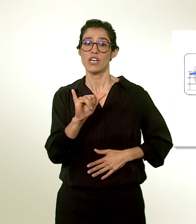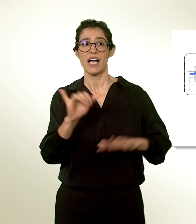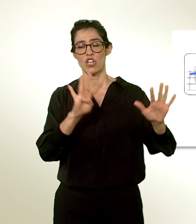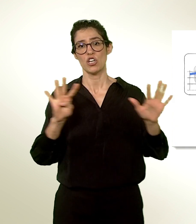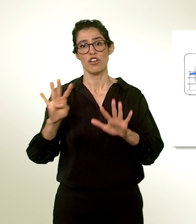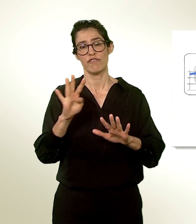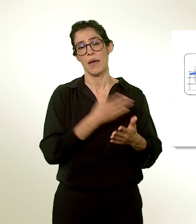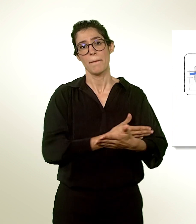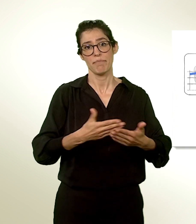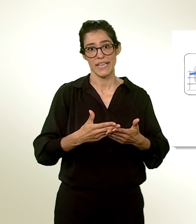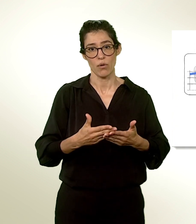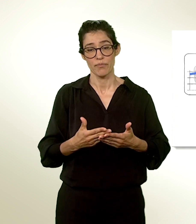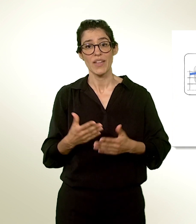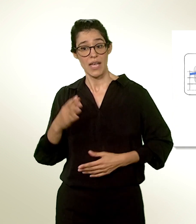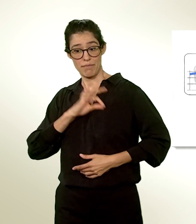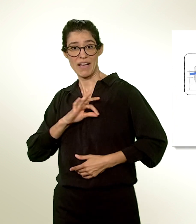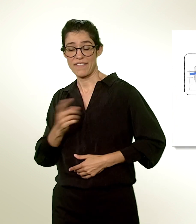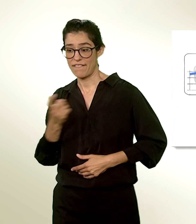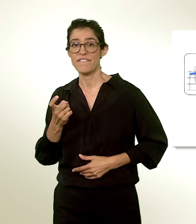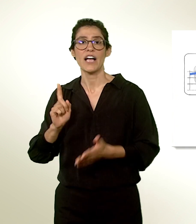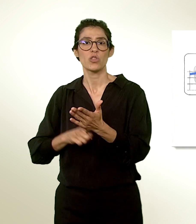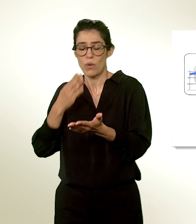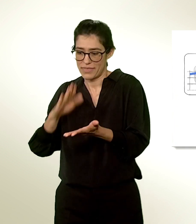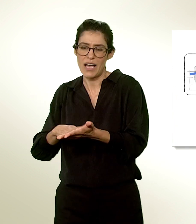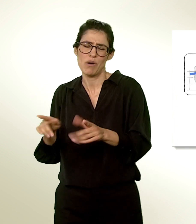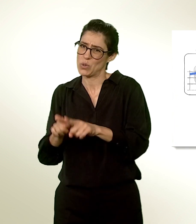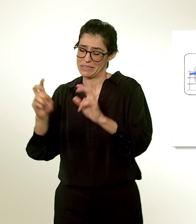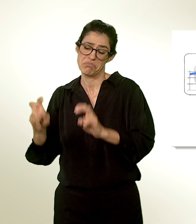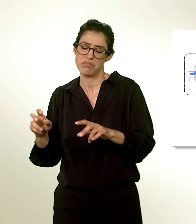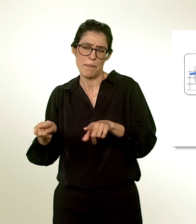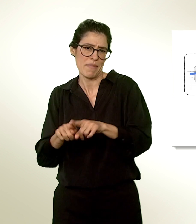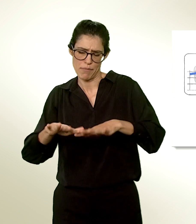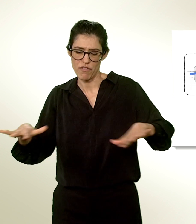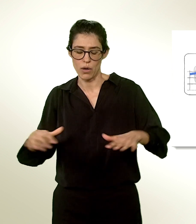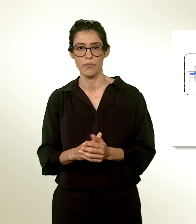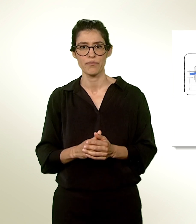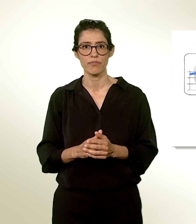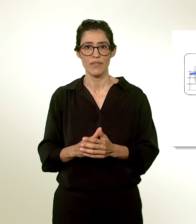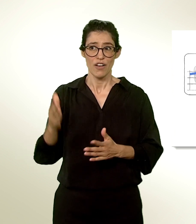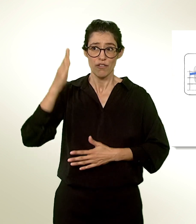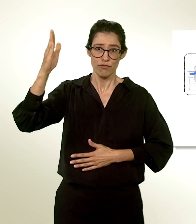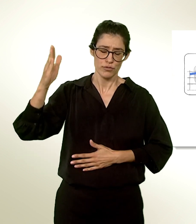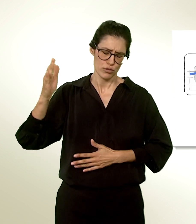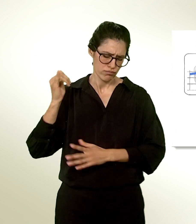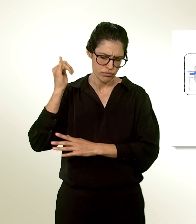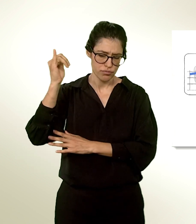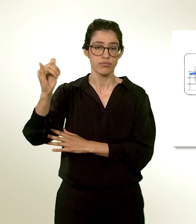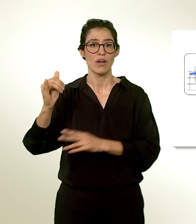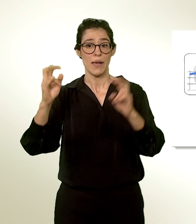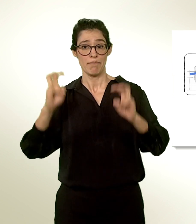négociation diminueront également d'un montant comparable. À long terme, les baisses de recettes seront de 215 à 275 millions de